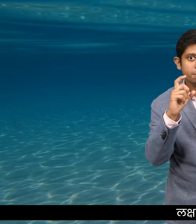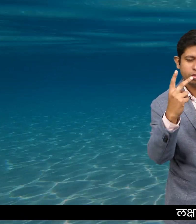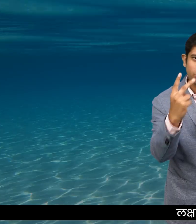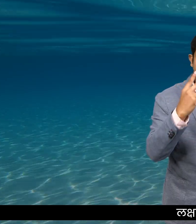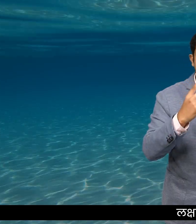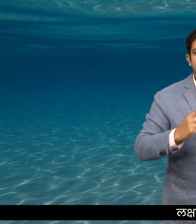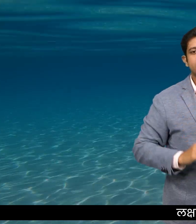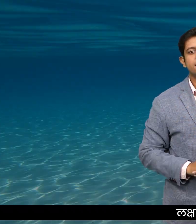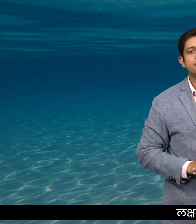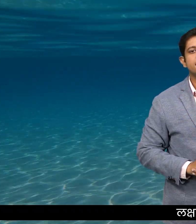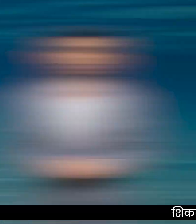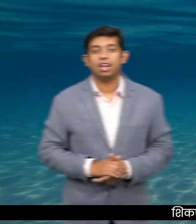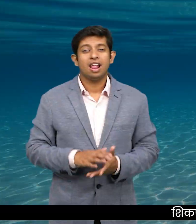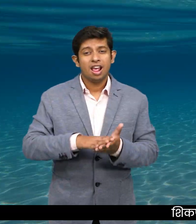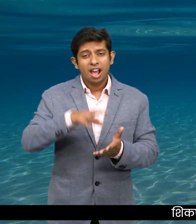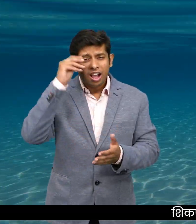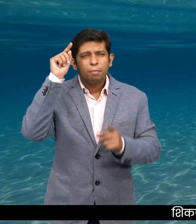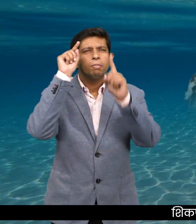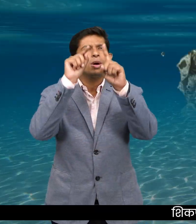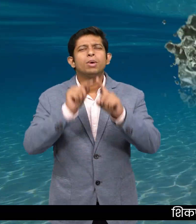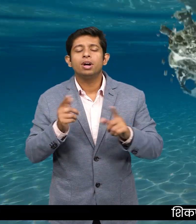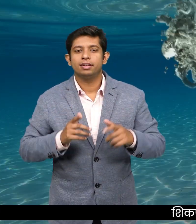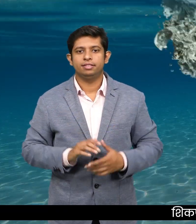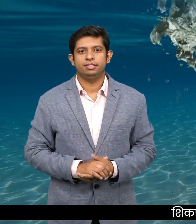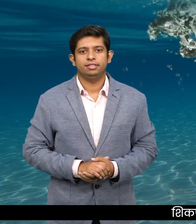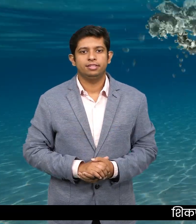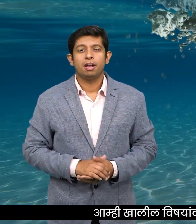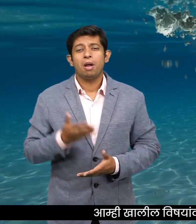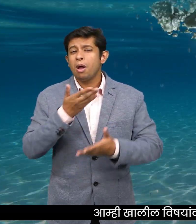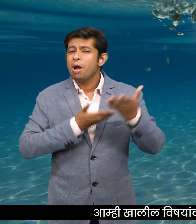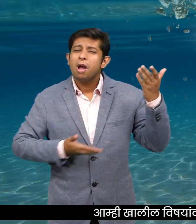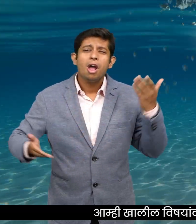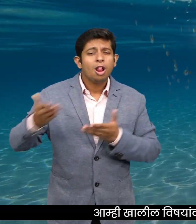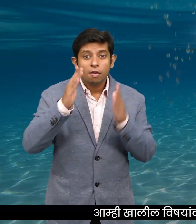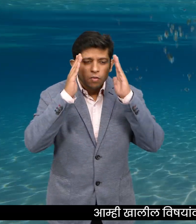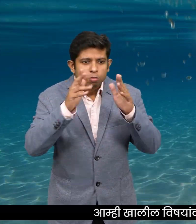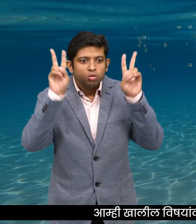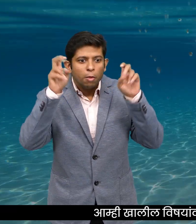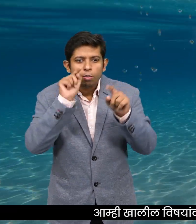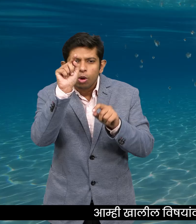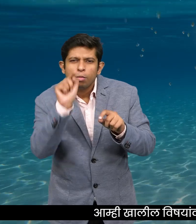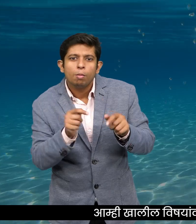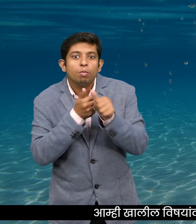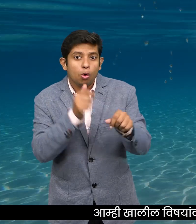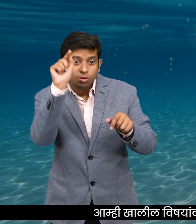लक्षपूर्वक ऐका. शिकण्याची उद्दिष्टे. आम्ही खालील विषयांवर लक्ष केंद्रित करणार